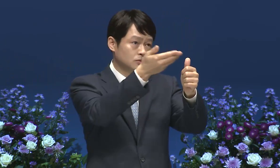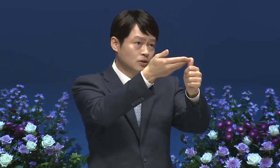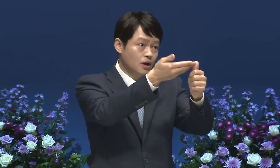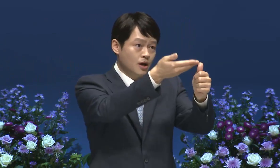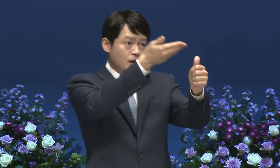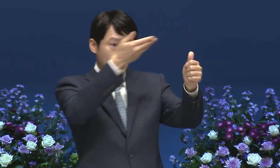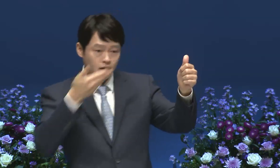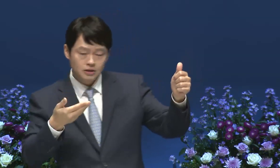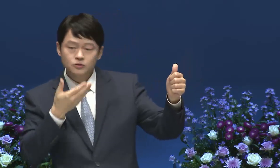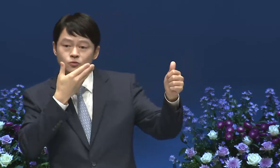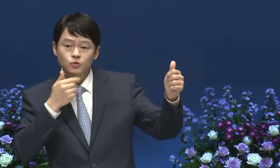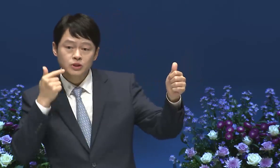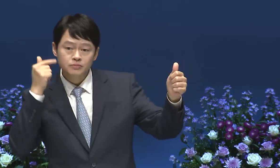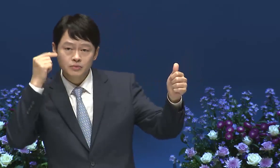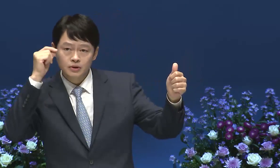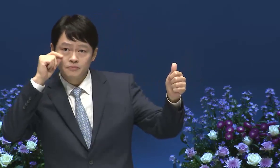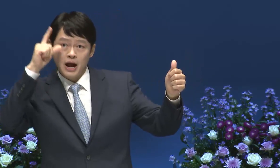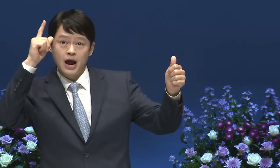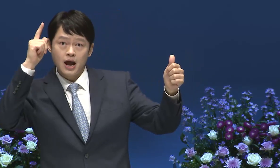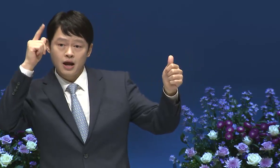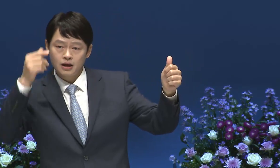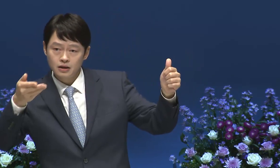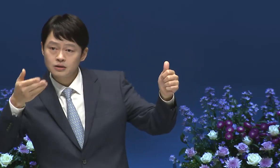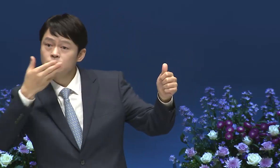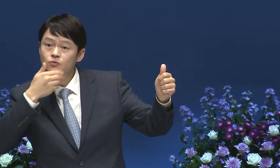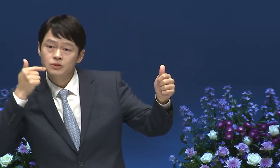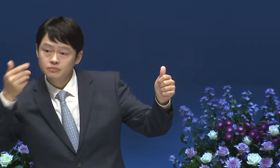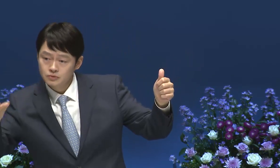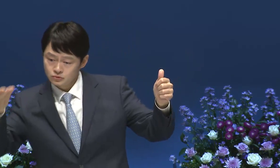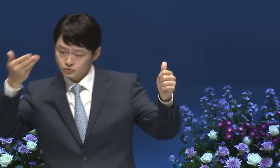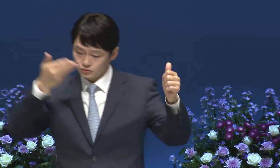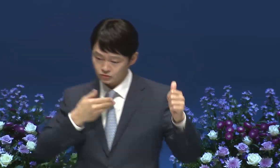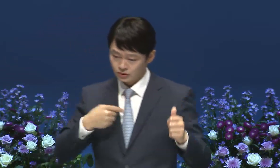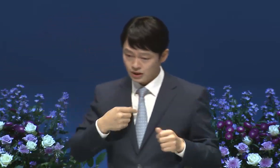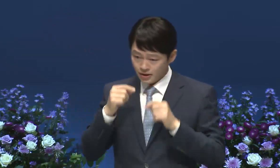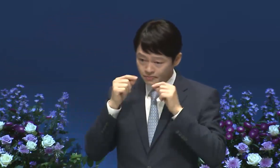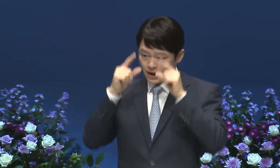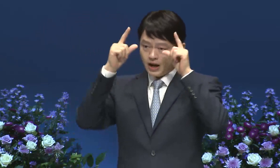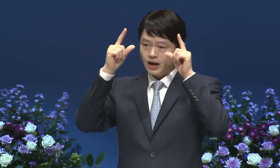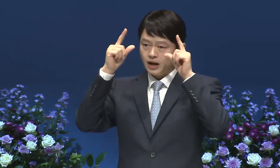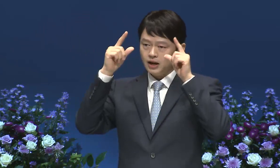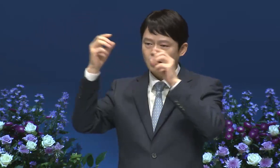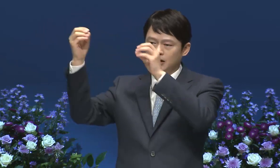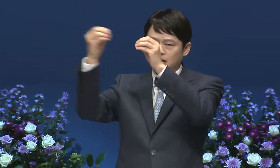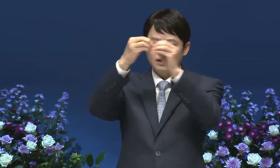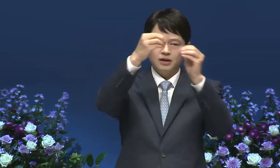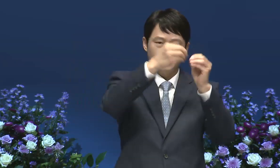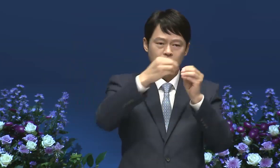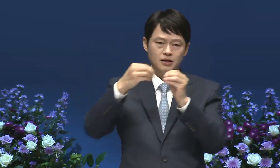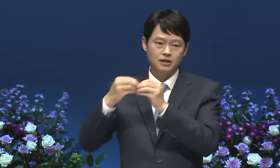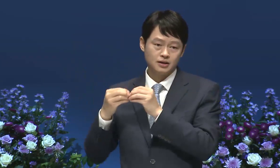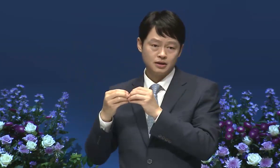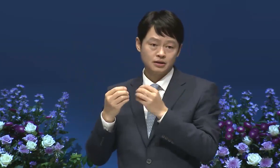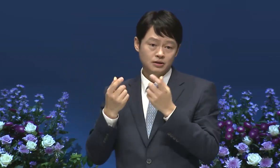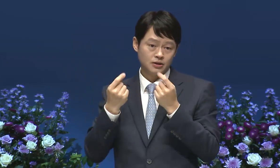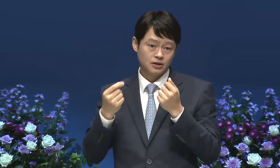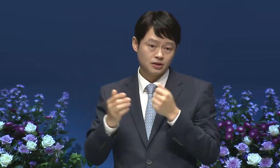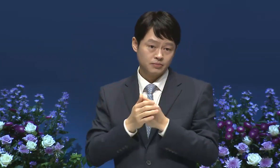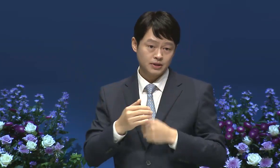본부의 흐름과 강단의 흐름을 들었을 때 아, 이 복음이 굉장히 중요하구나. 이 흐름을 따라 현장의